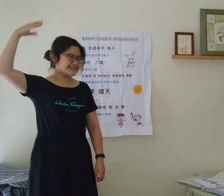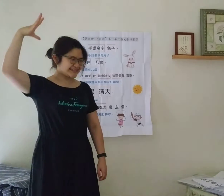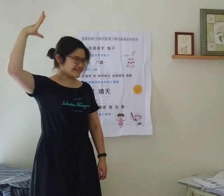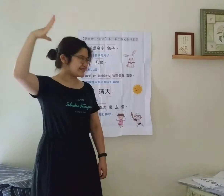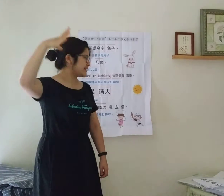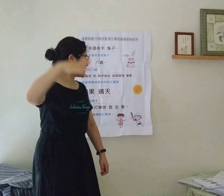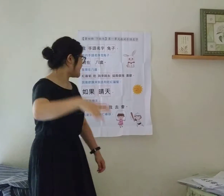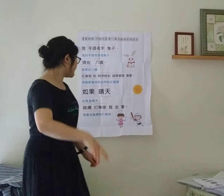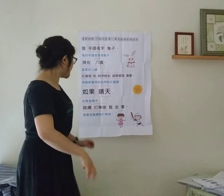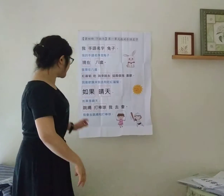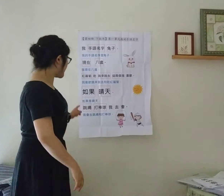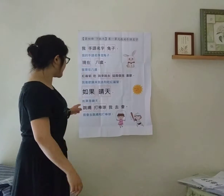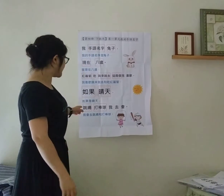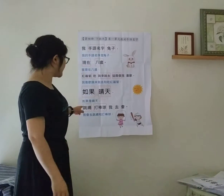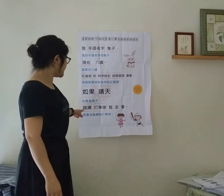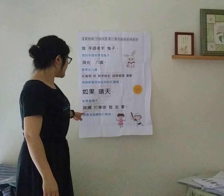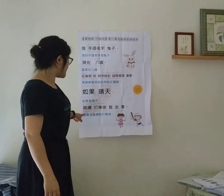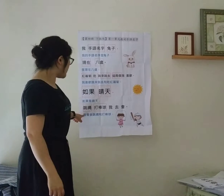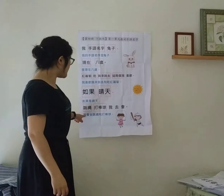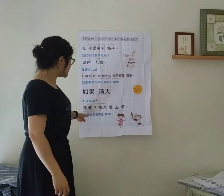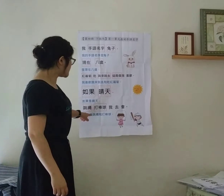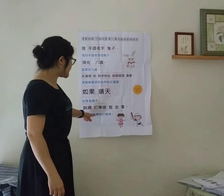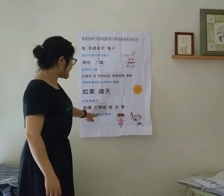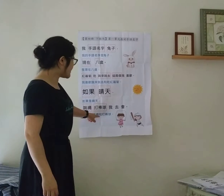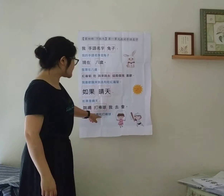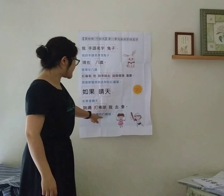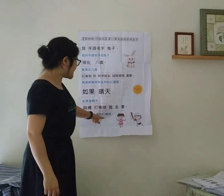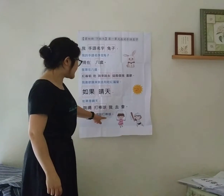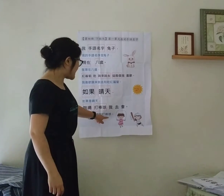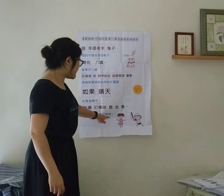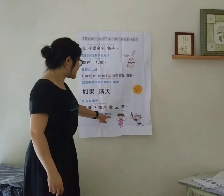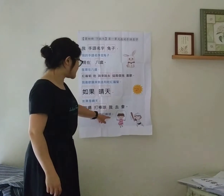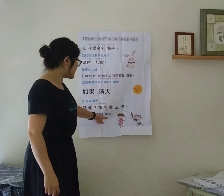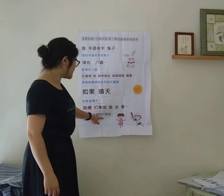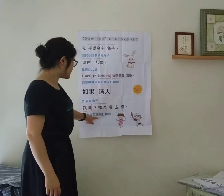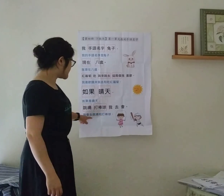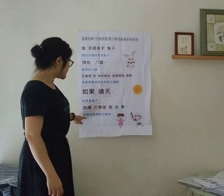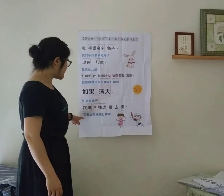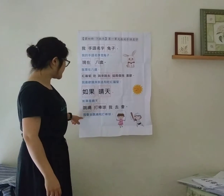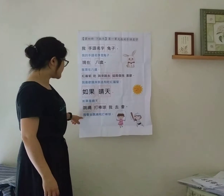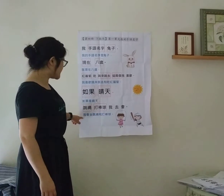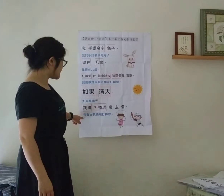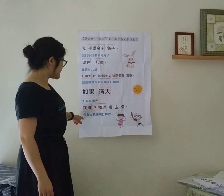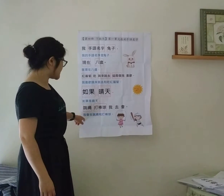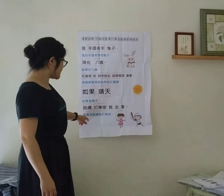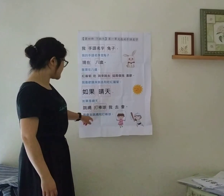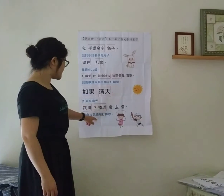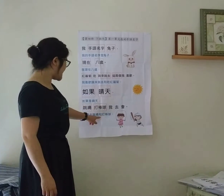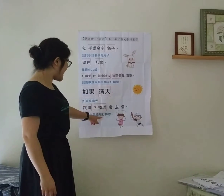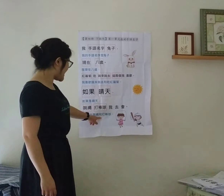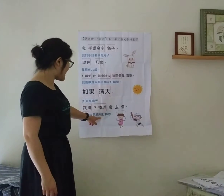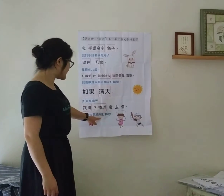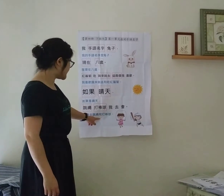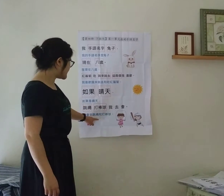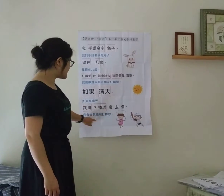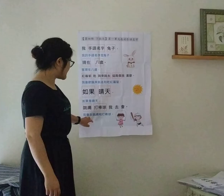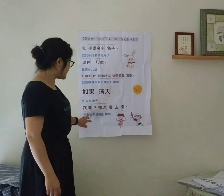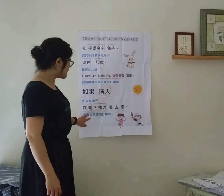晴天，那呢，我会去跳绳和打棒球。手语呢，省略了汗，然后呢，